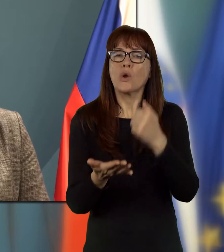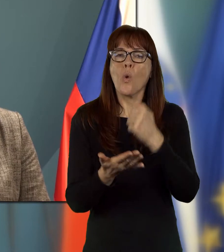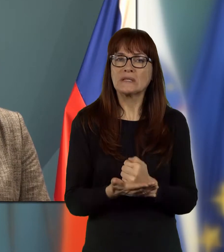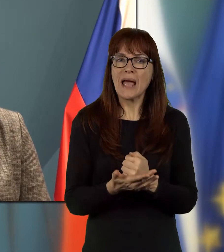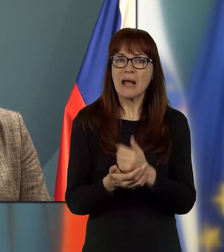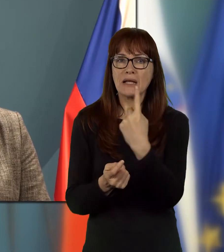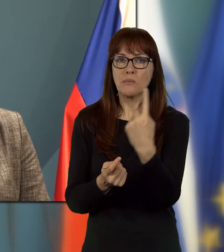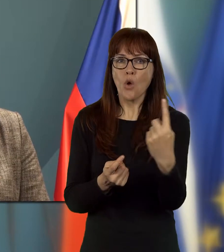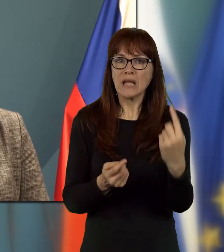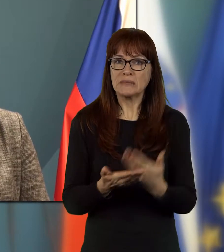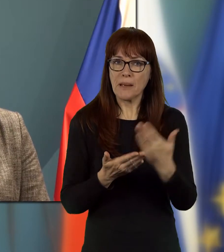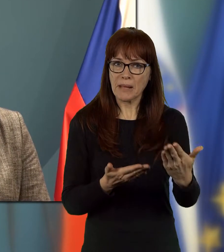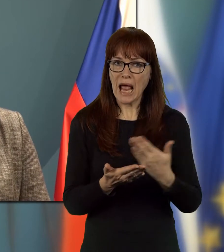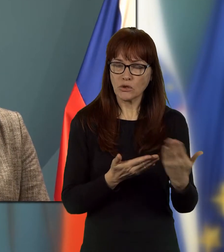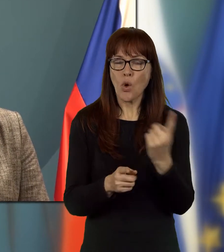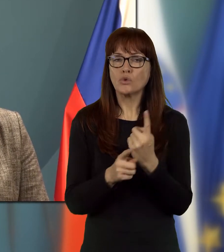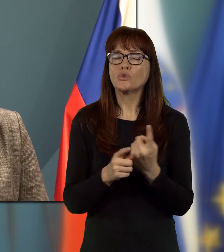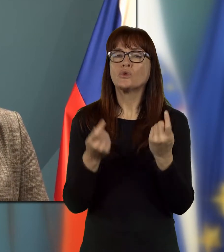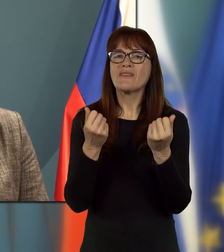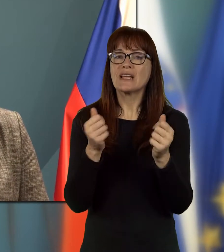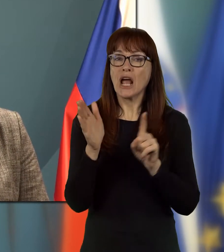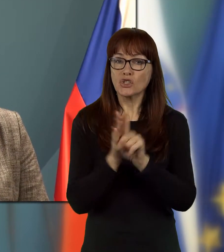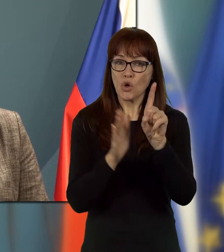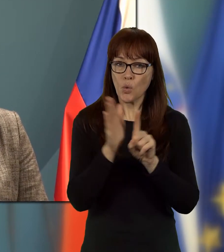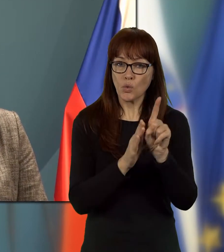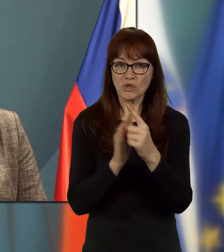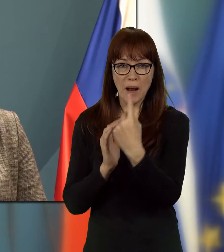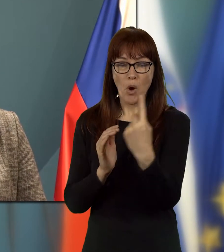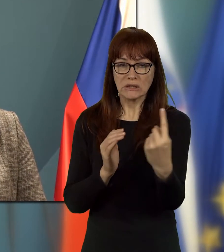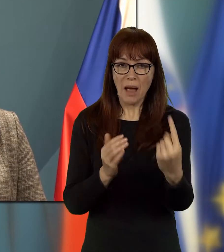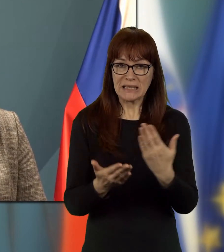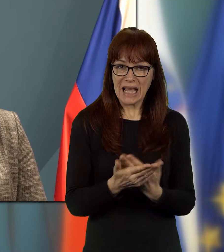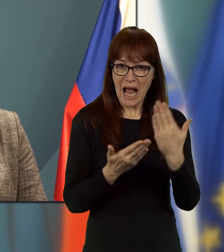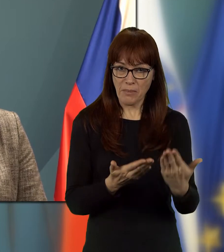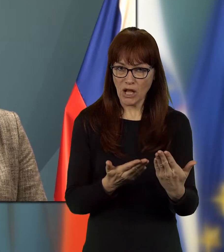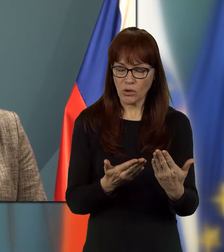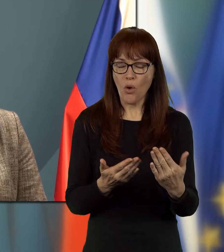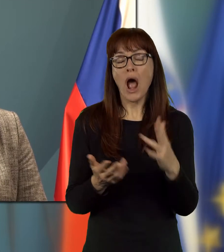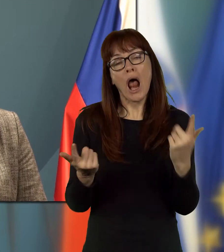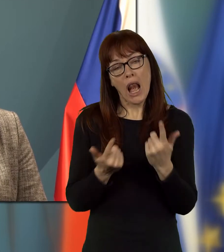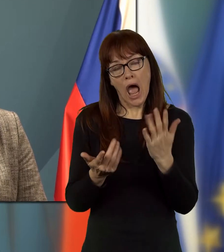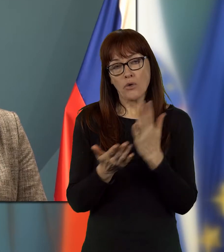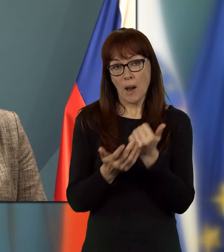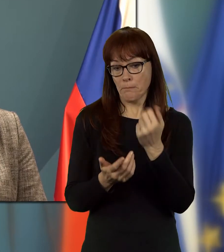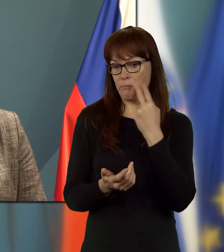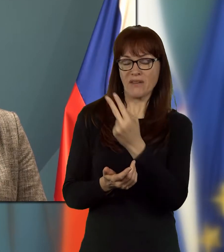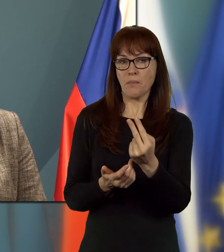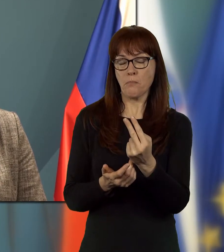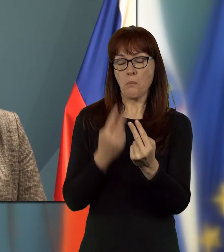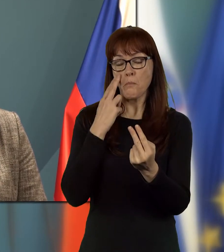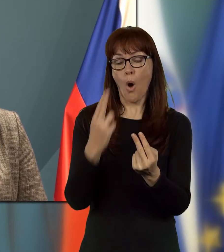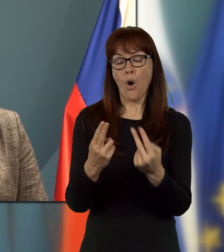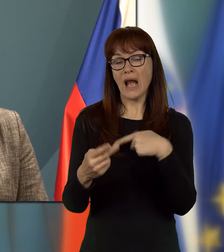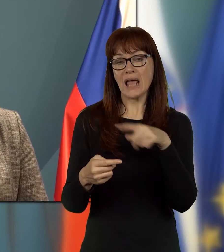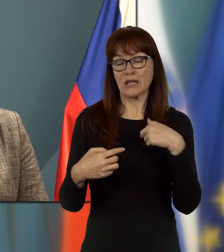utemeljenost posameznih predlogov, pa tudi finančne učinke posameznega predloga, lahko že na prvi